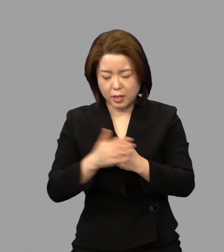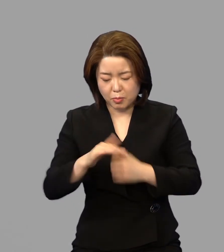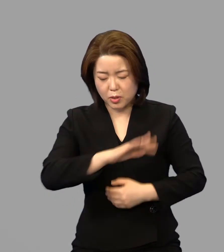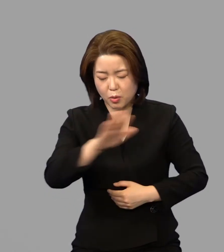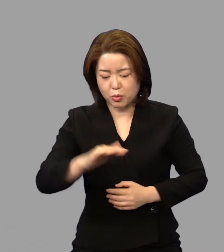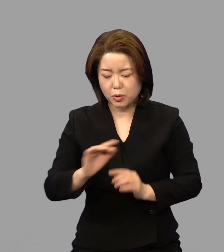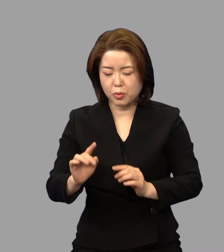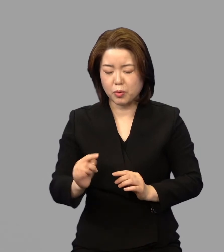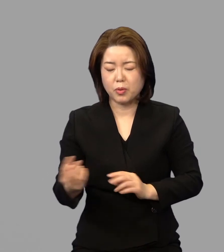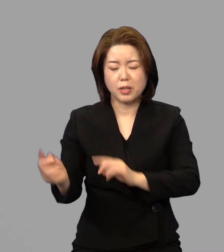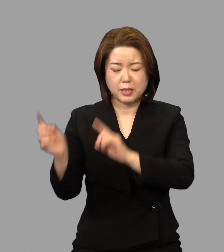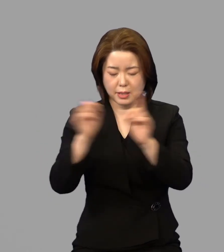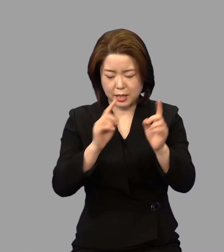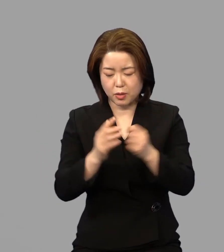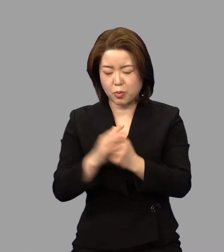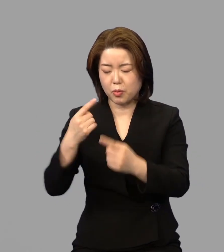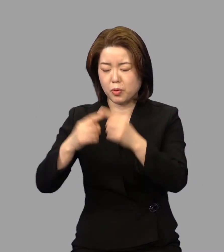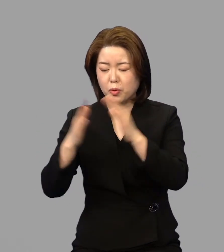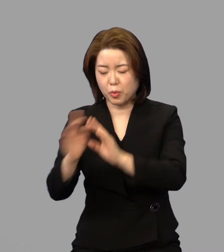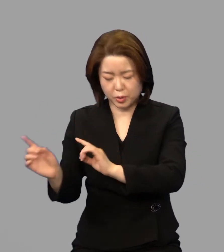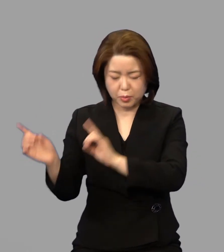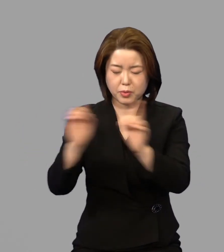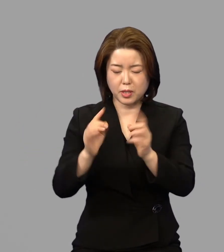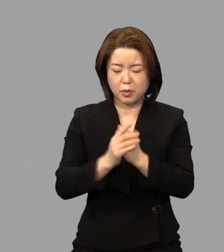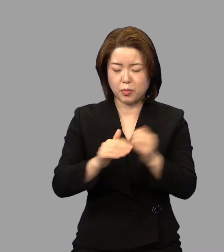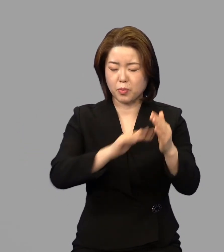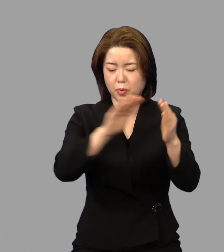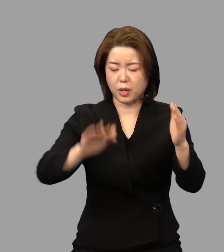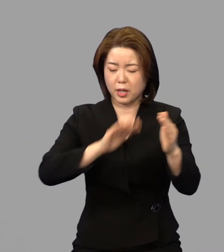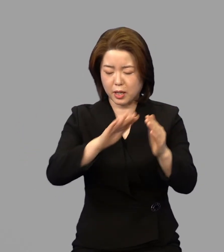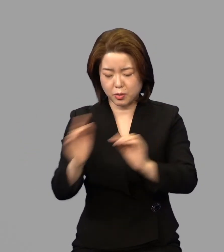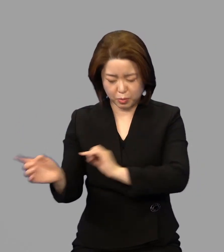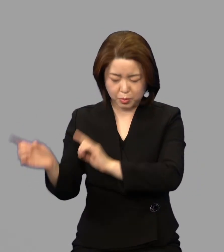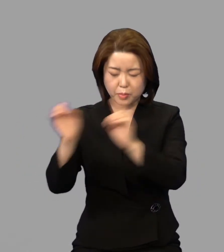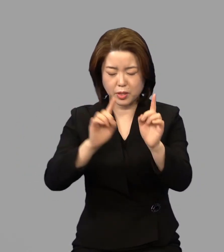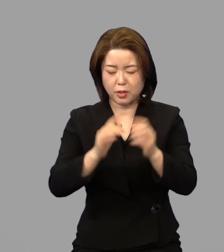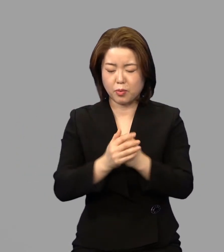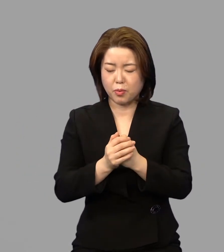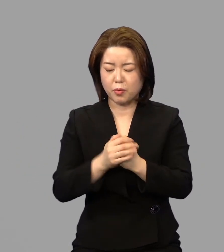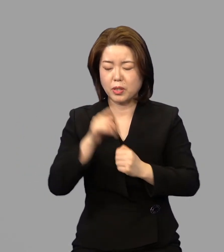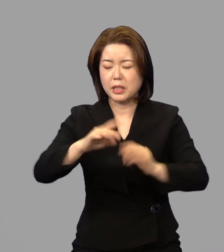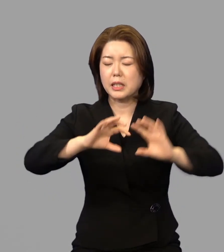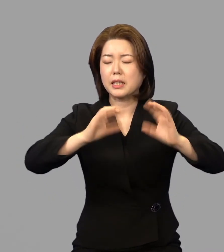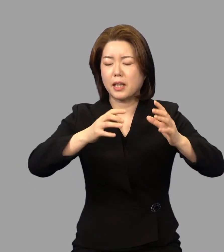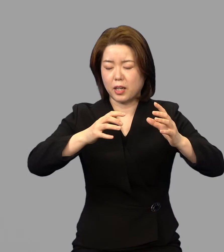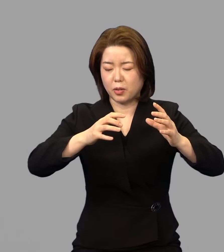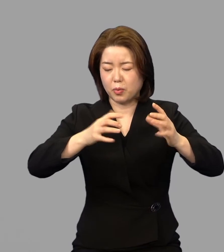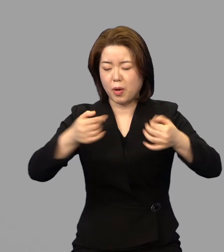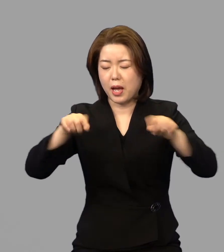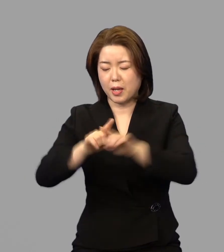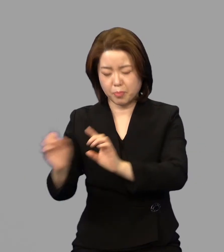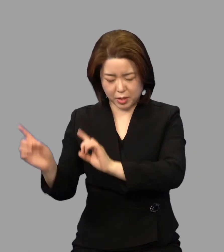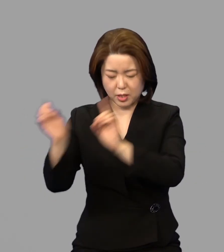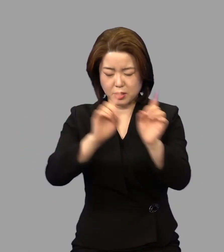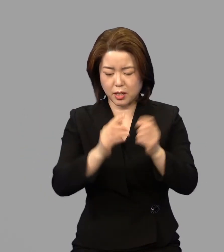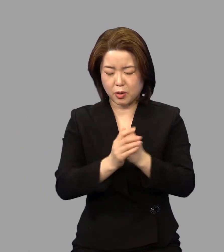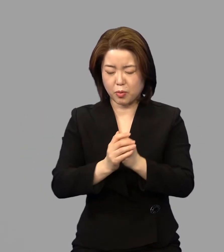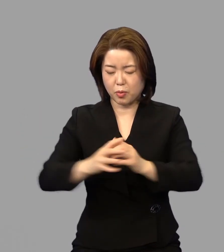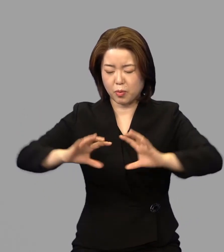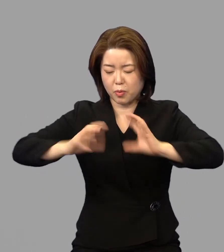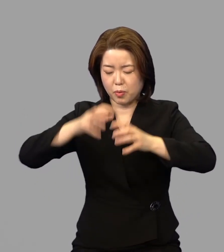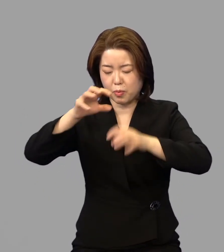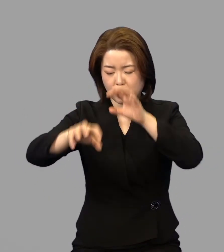살고 교회도 살고 가정도 살고 이 나라도 살고